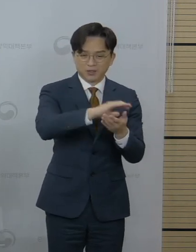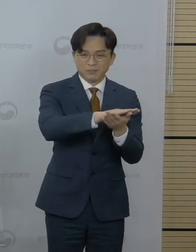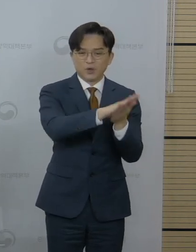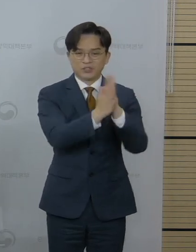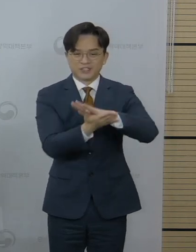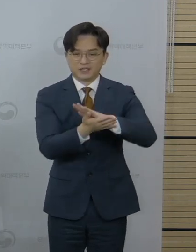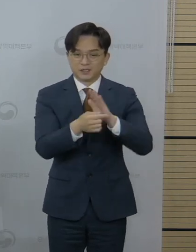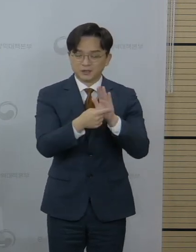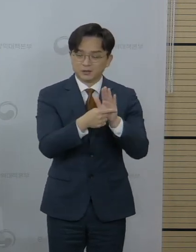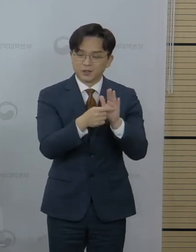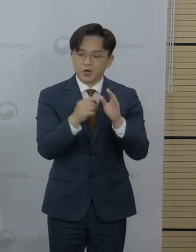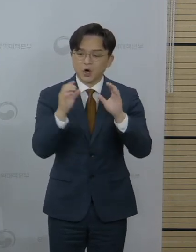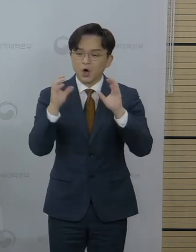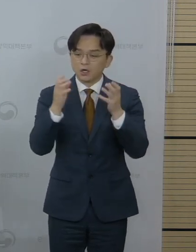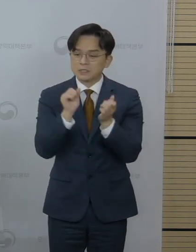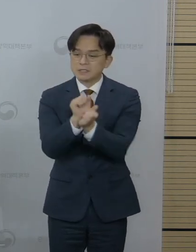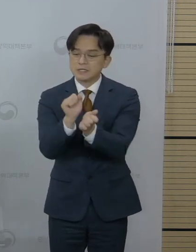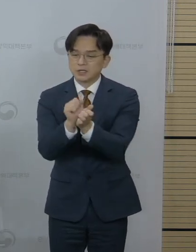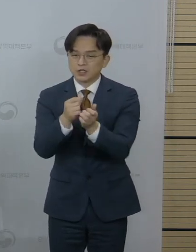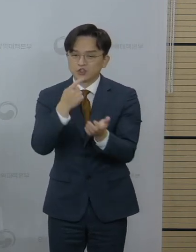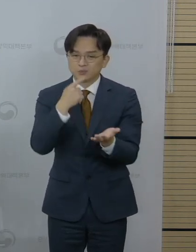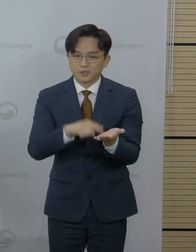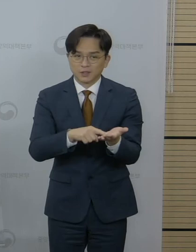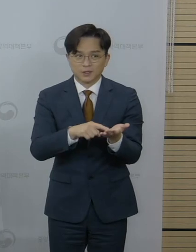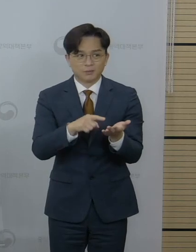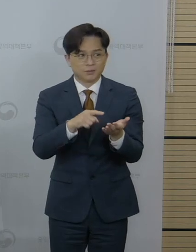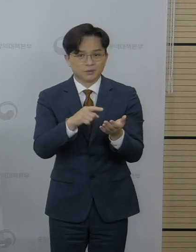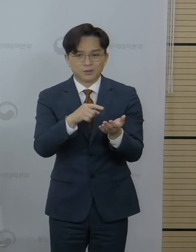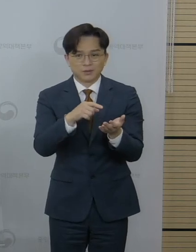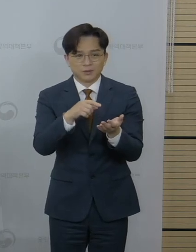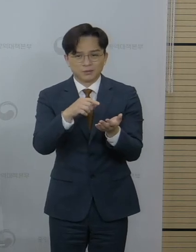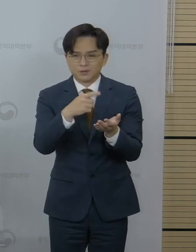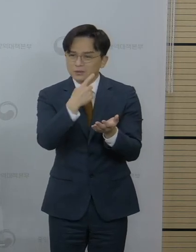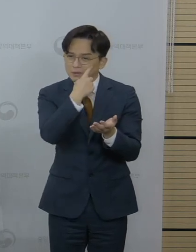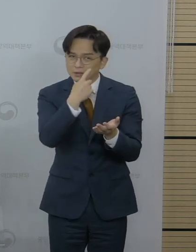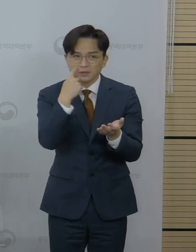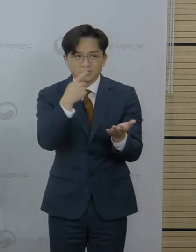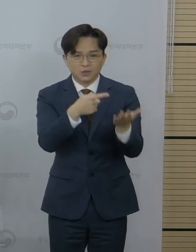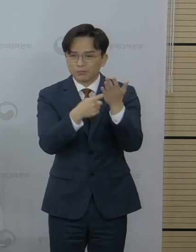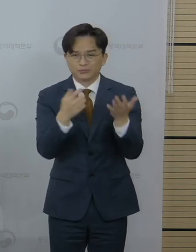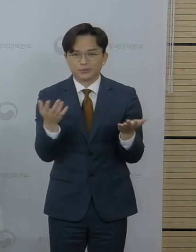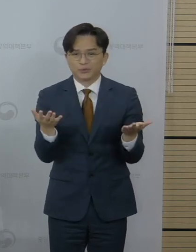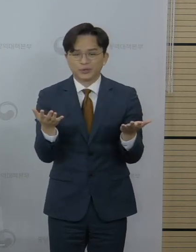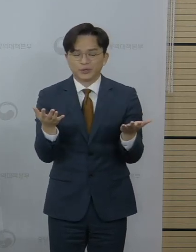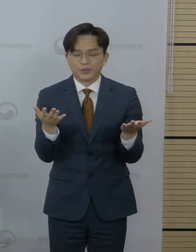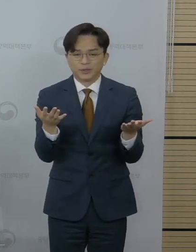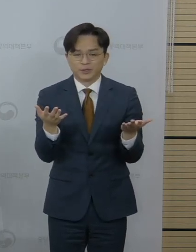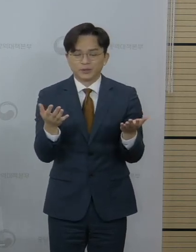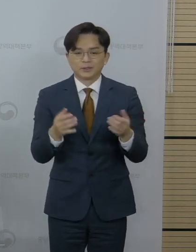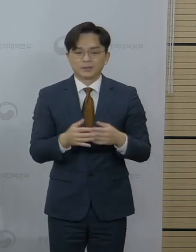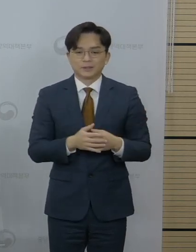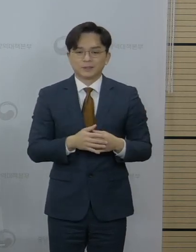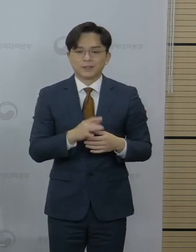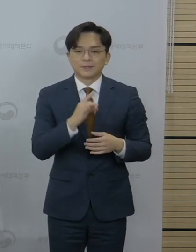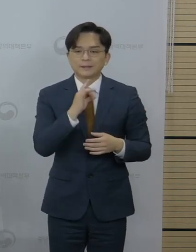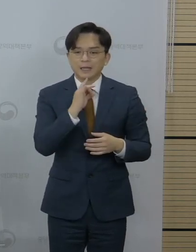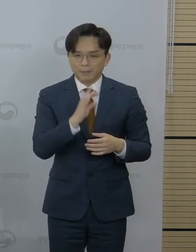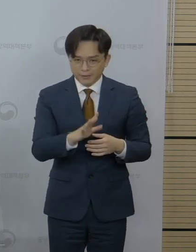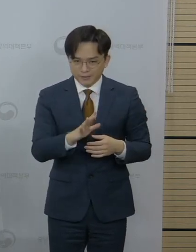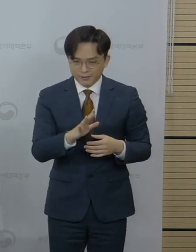그거보다는 그 분석된 현재까지입니다. 현재까지 분석된 내용을 보게 되면 현재